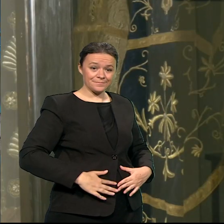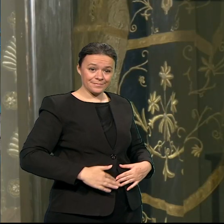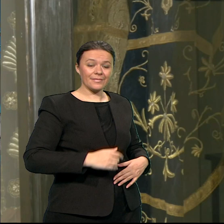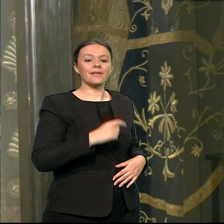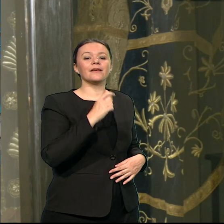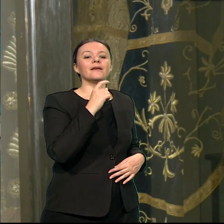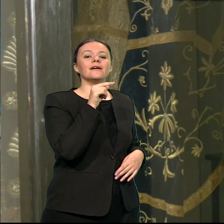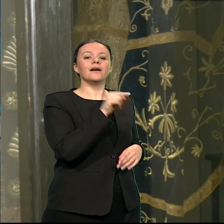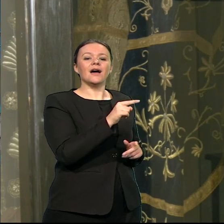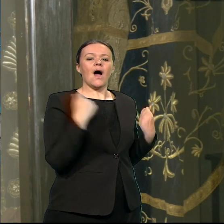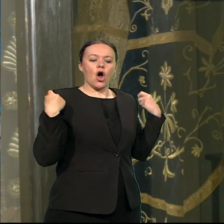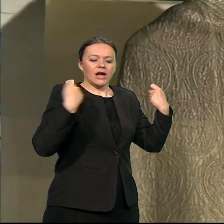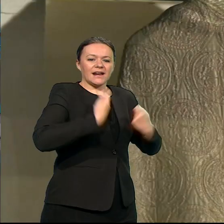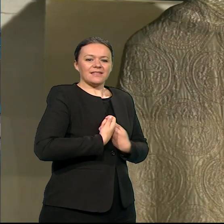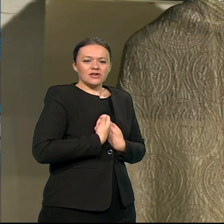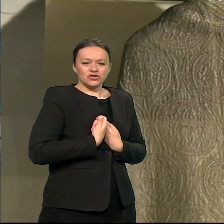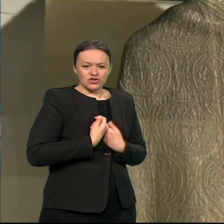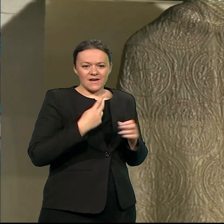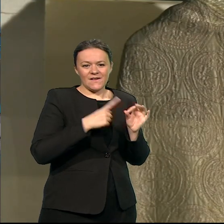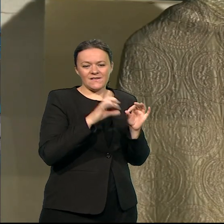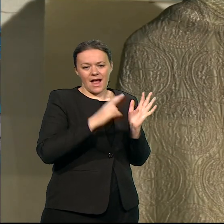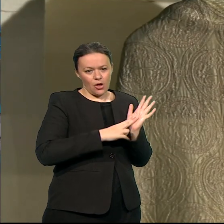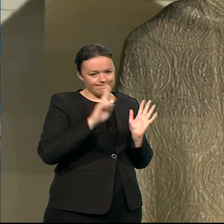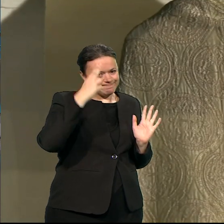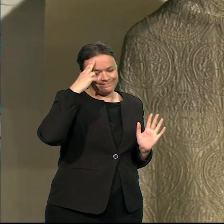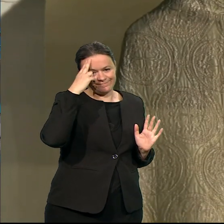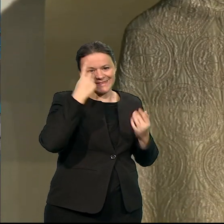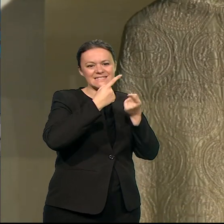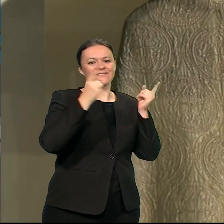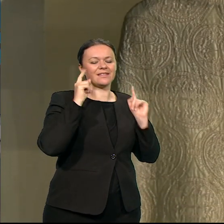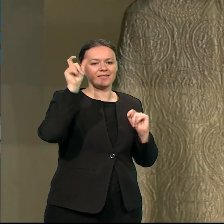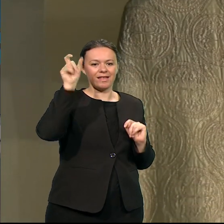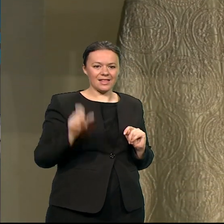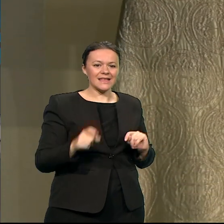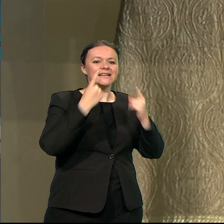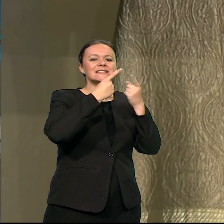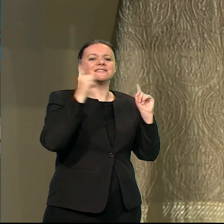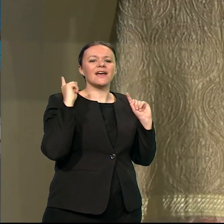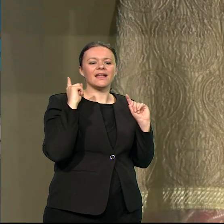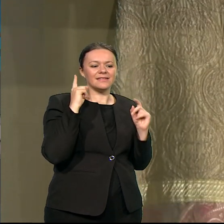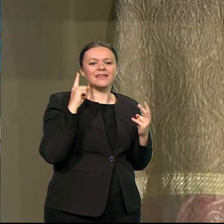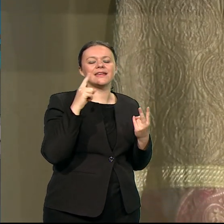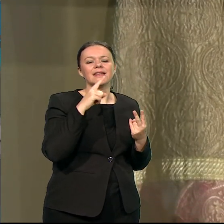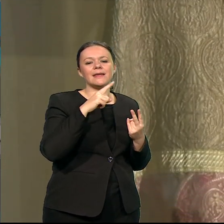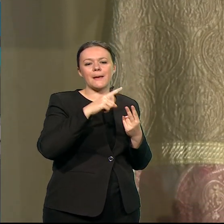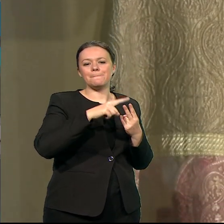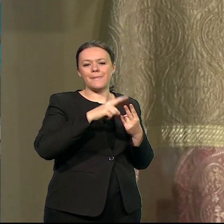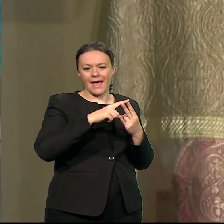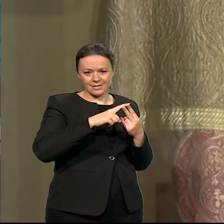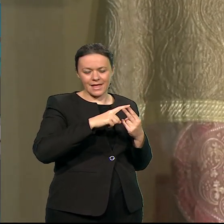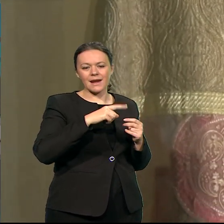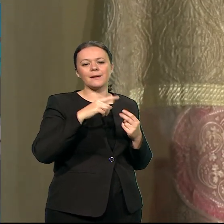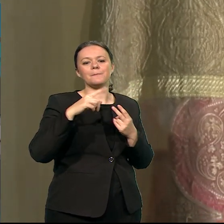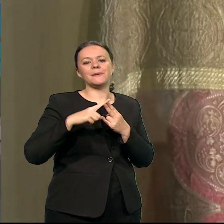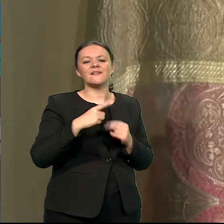odnosno felonu grtač koji je pripadao jednom velikom svetitelju naše crkve. U pitanju je sveti Petar Cetinski, odnosno crnogorski vladika Petar